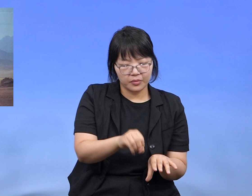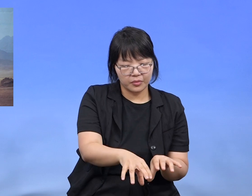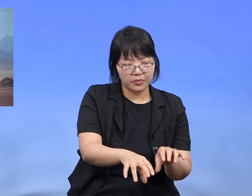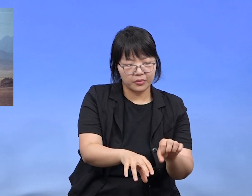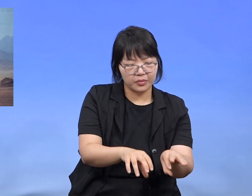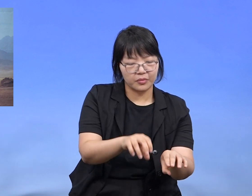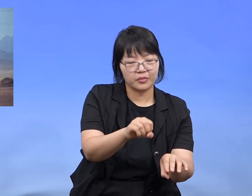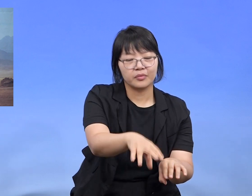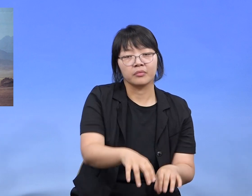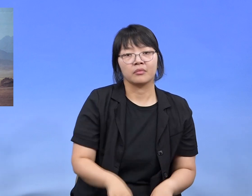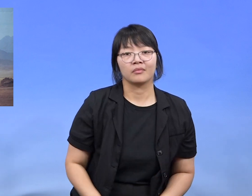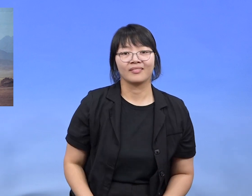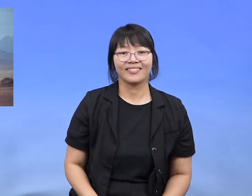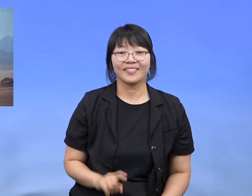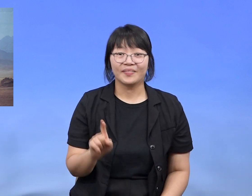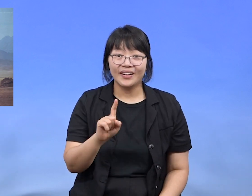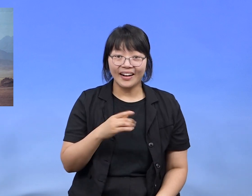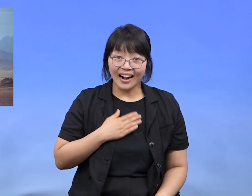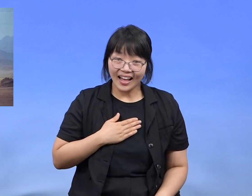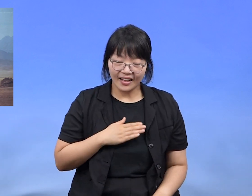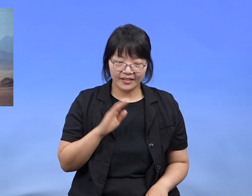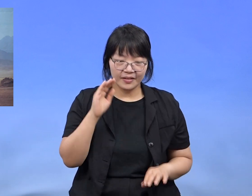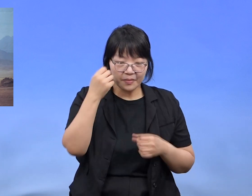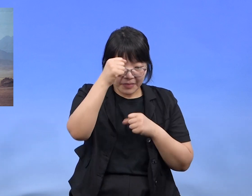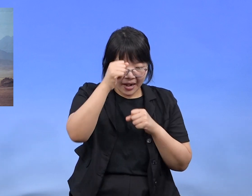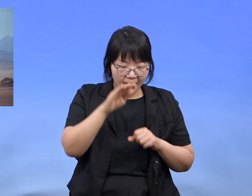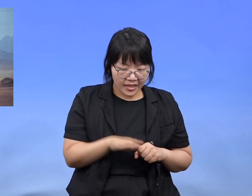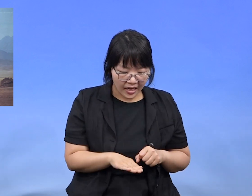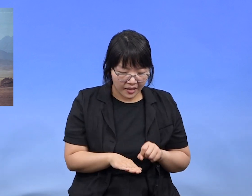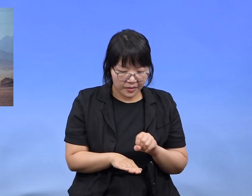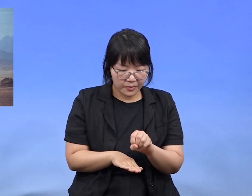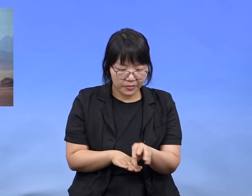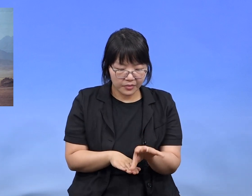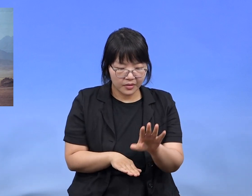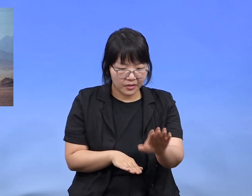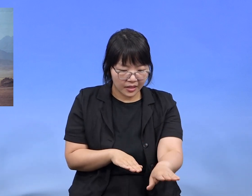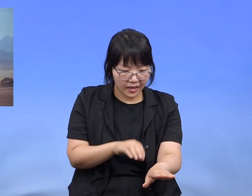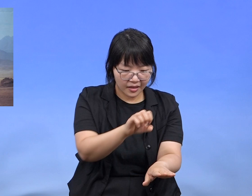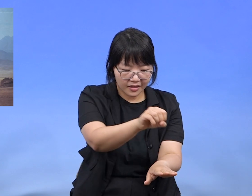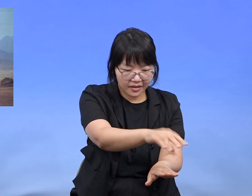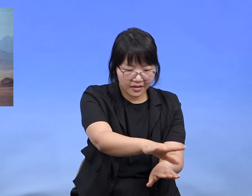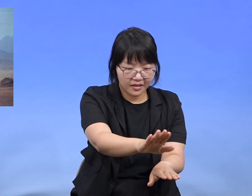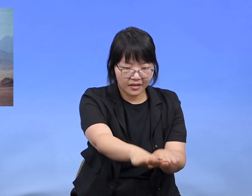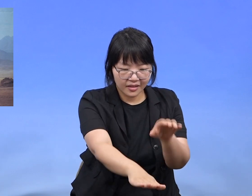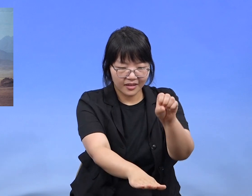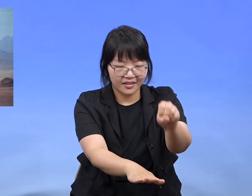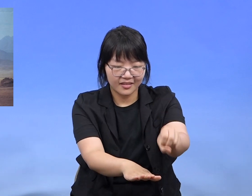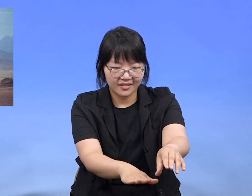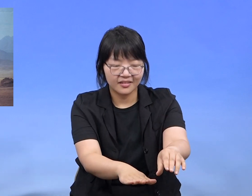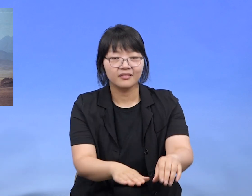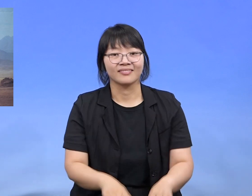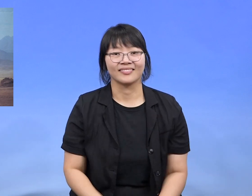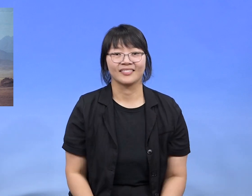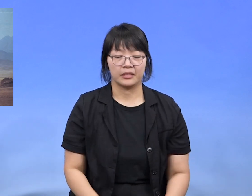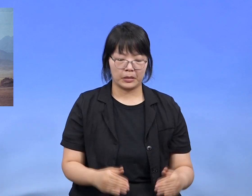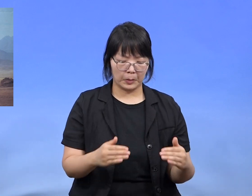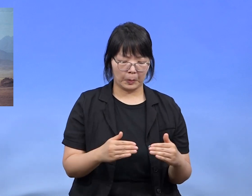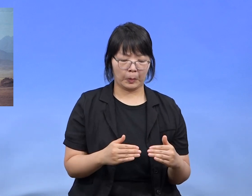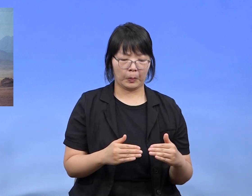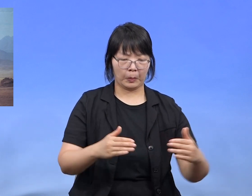때마다 한 스텝마다 자기가 걸어가는 앞길을 비추어 주지 않았겠습니까?